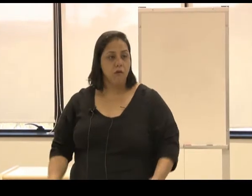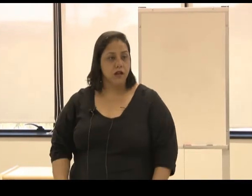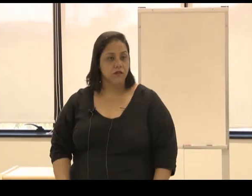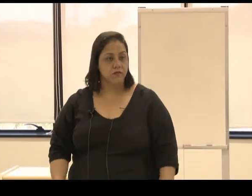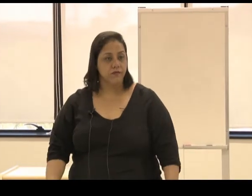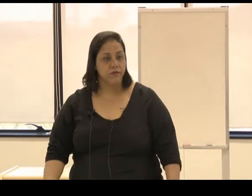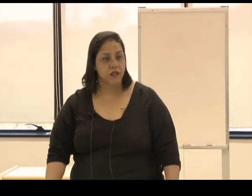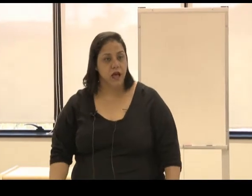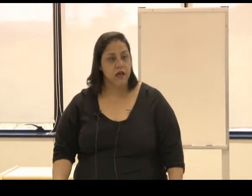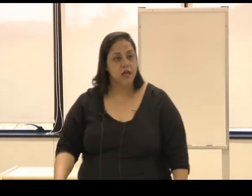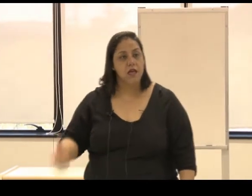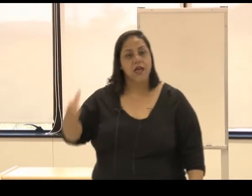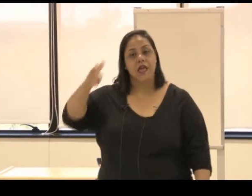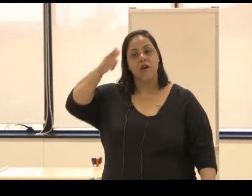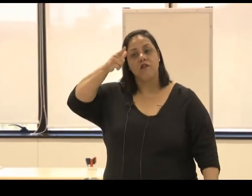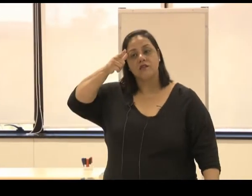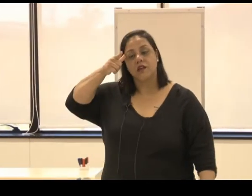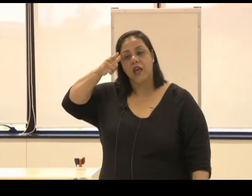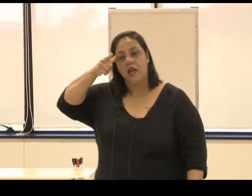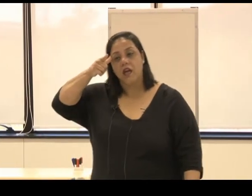abaixo, tá? E aí eu faço o quê?